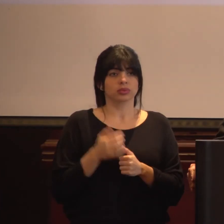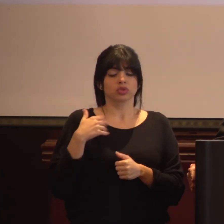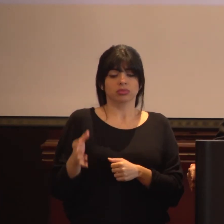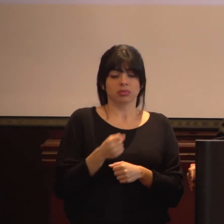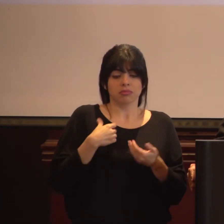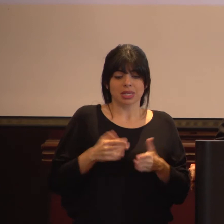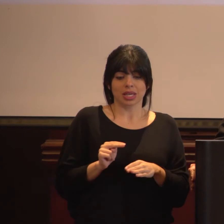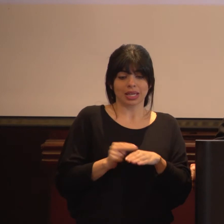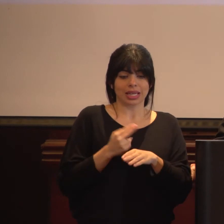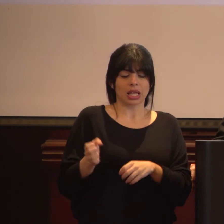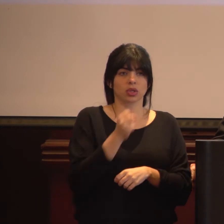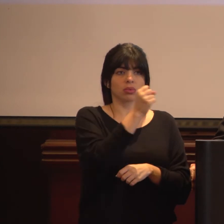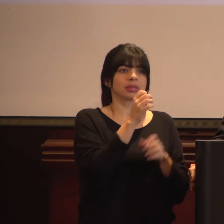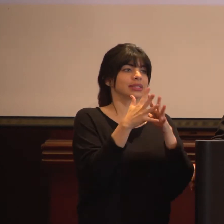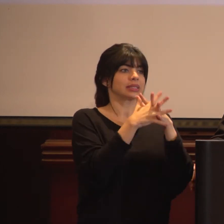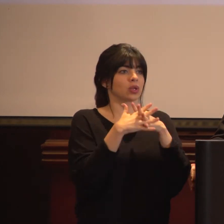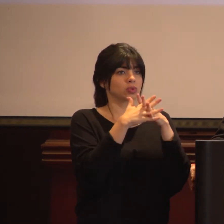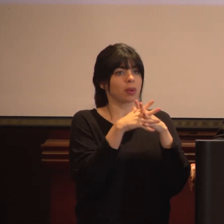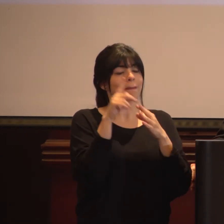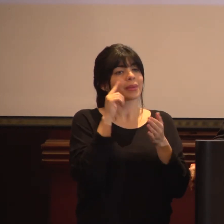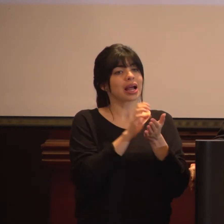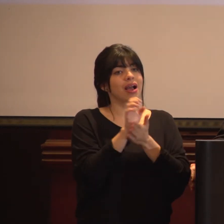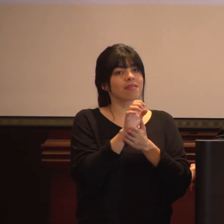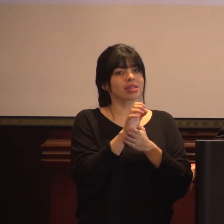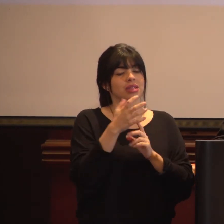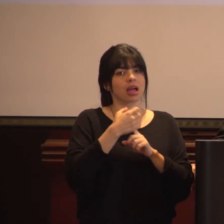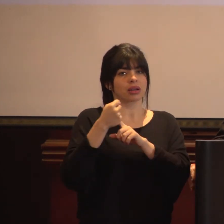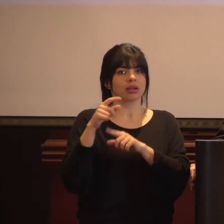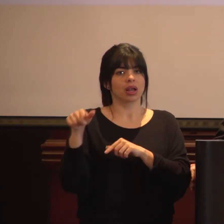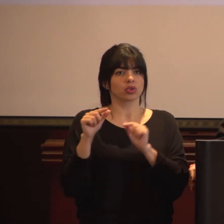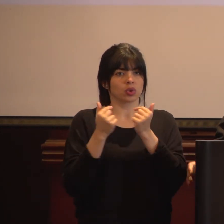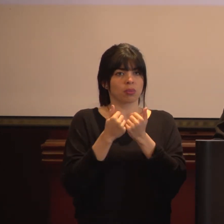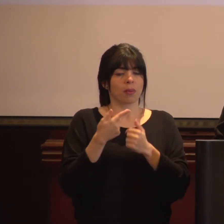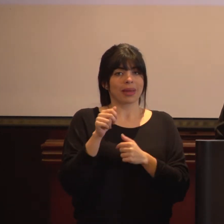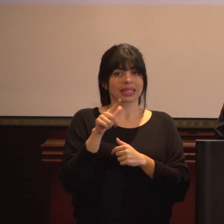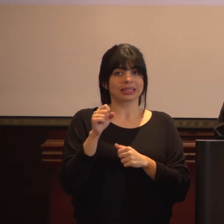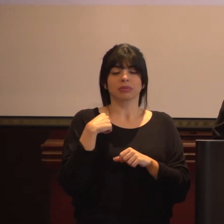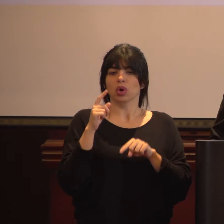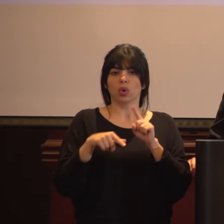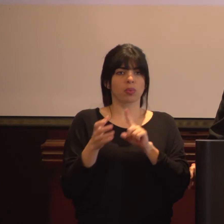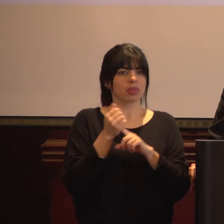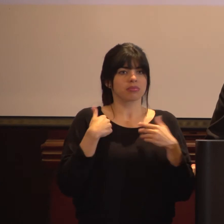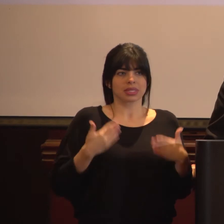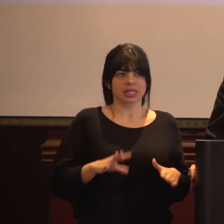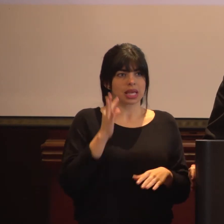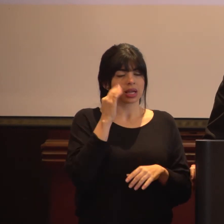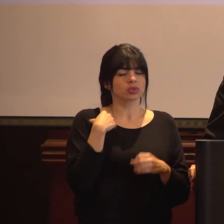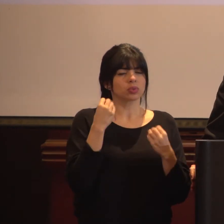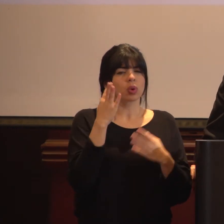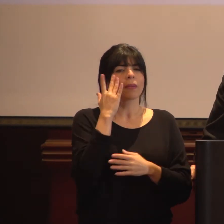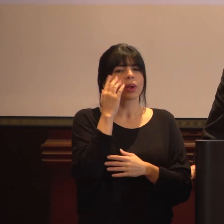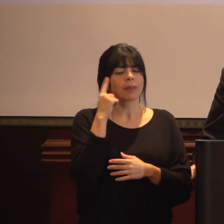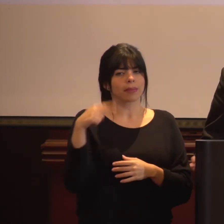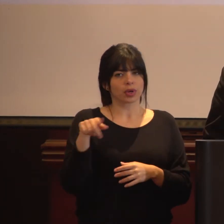mi hijo y nieto a los Estados Unidos para evitar que fueran reclutados por las pandillas pero no pude llevarme a mis hijas estoy muy preocupado